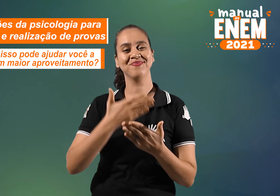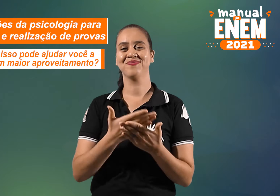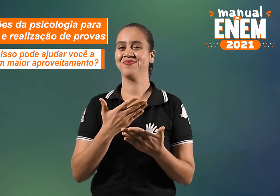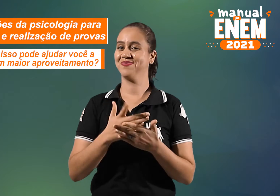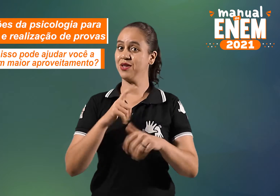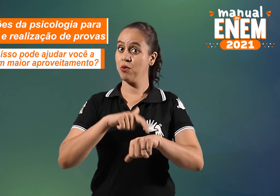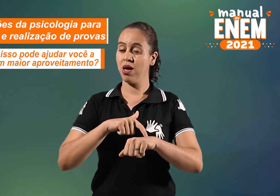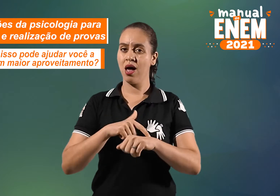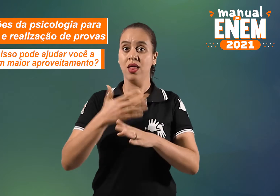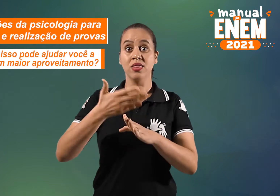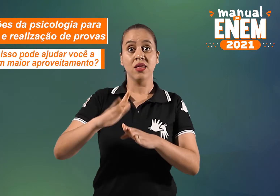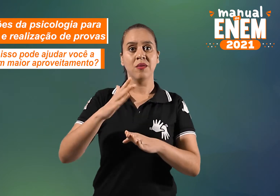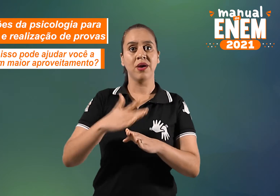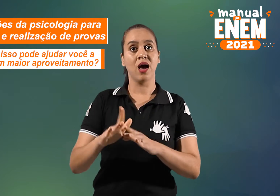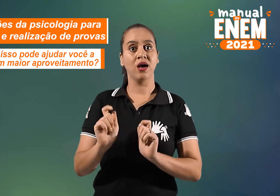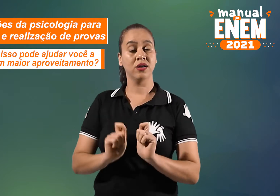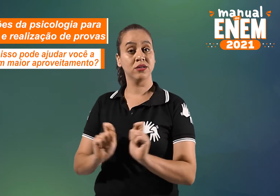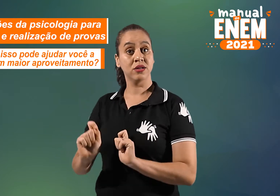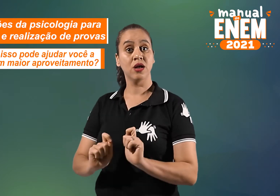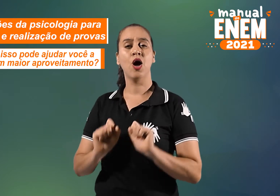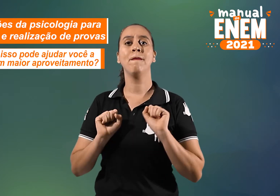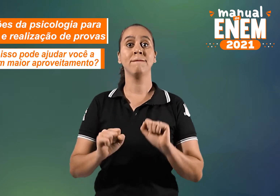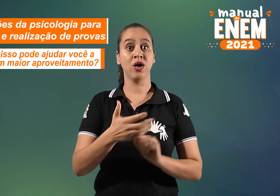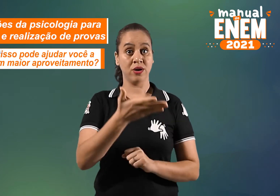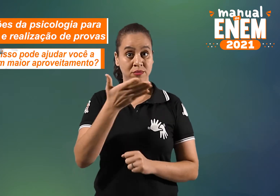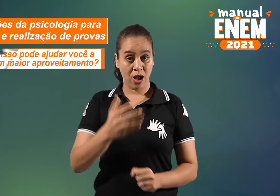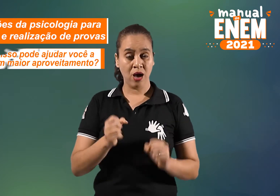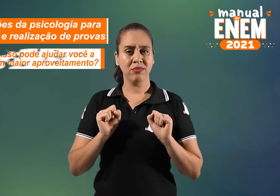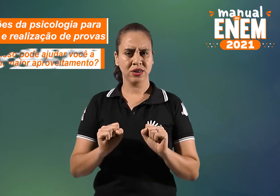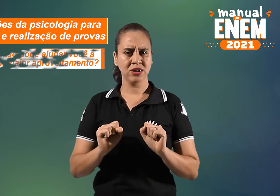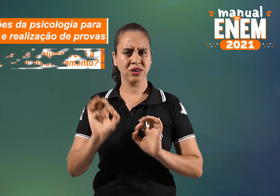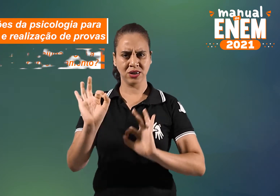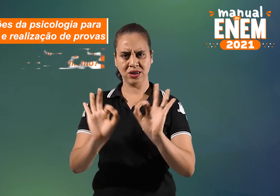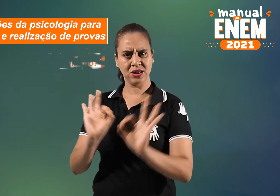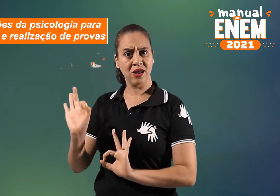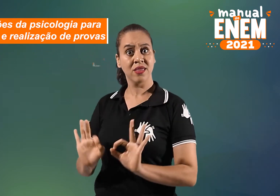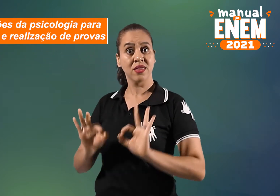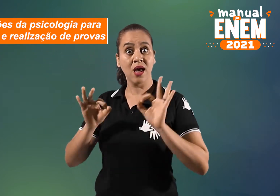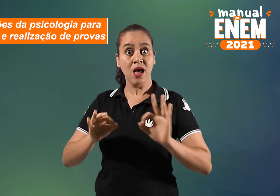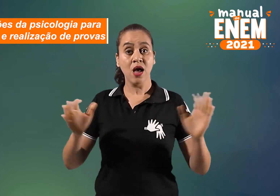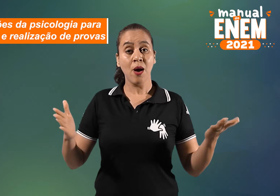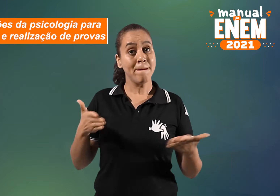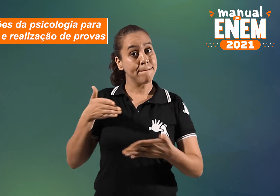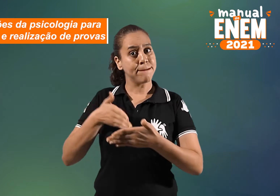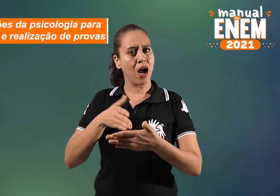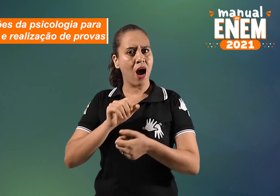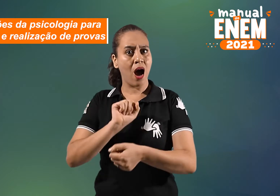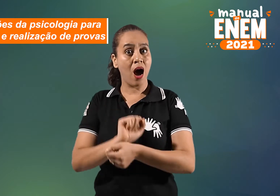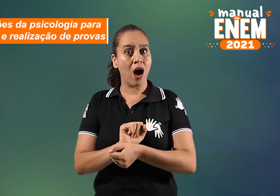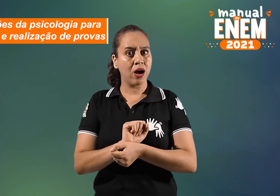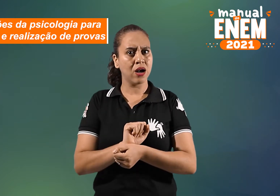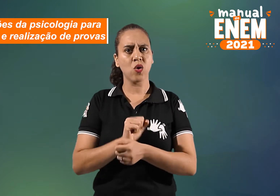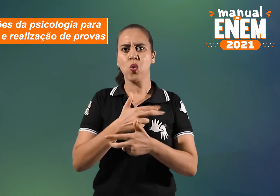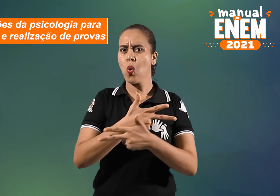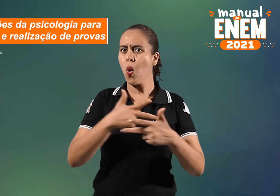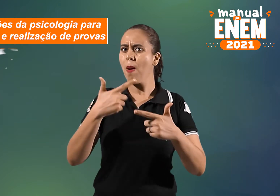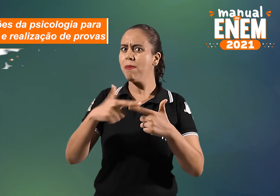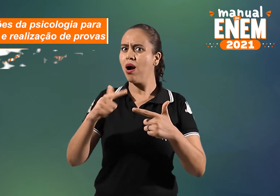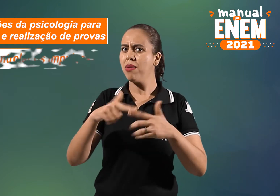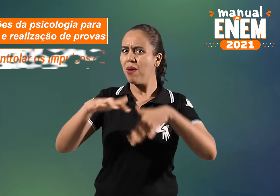de estudo. Treinando seu controle inibitório, você será capaz de coibir estímulos e focar no seu objetivo. E